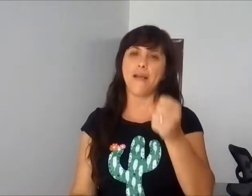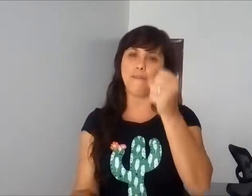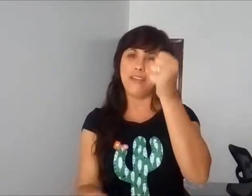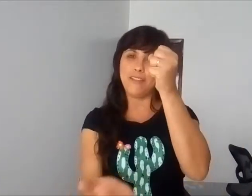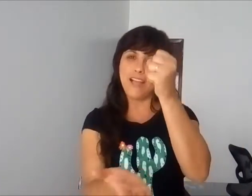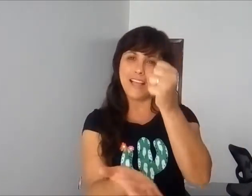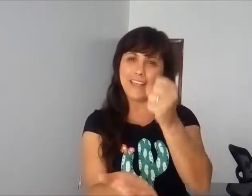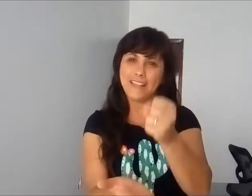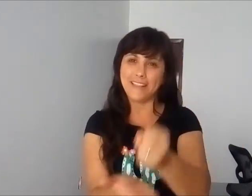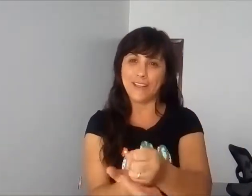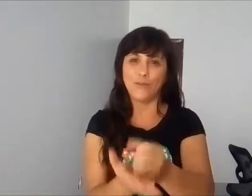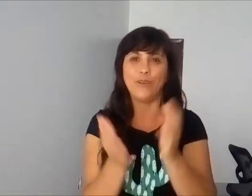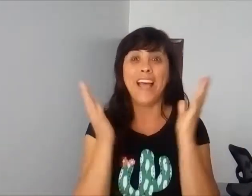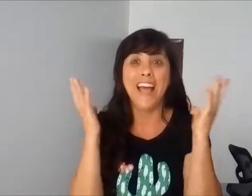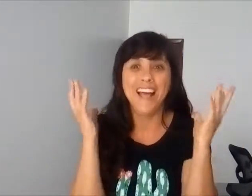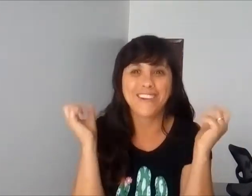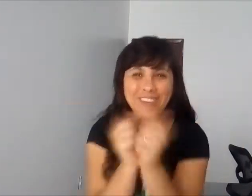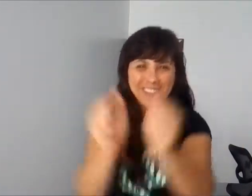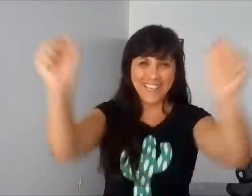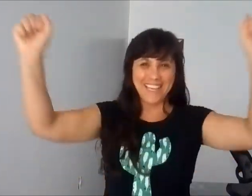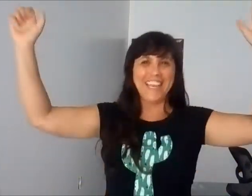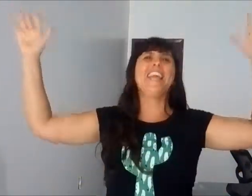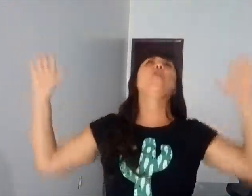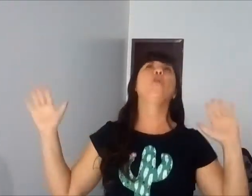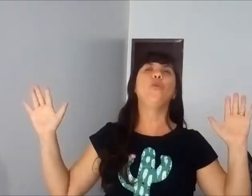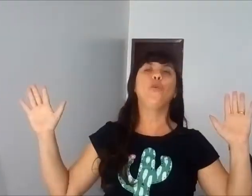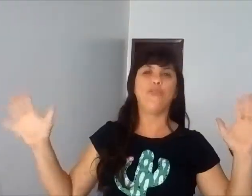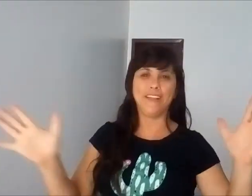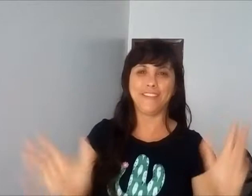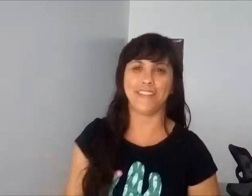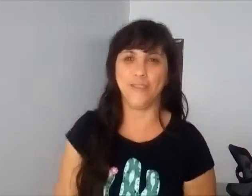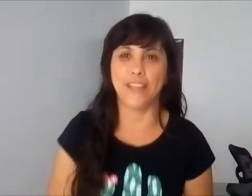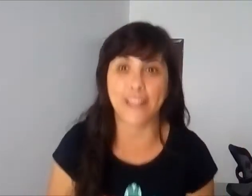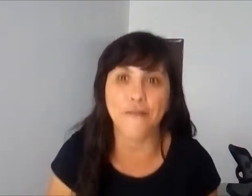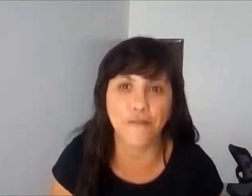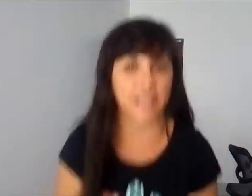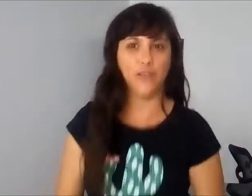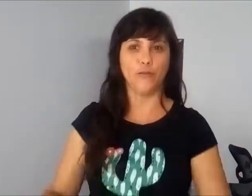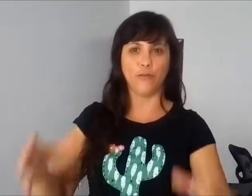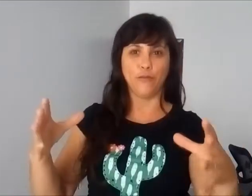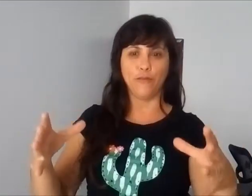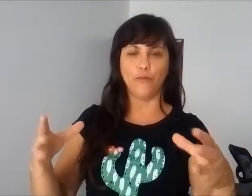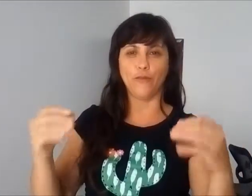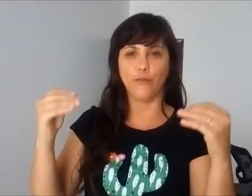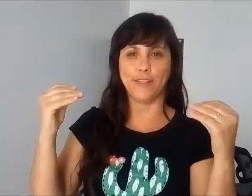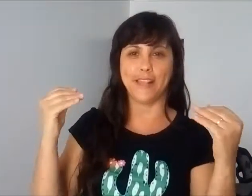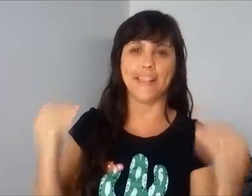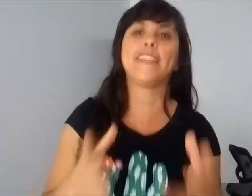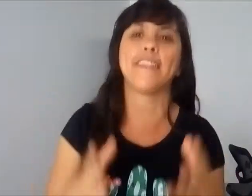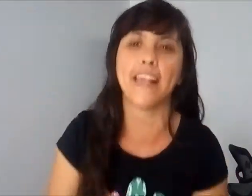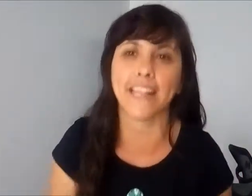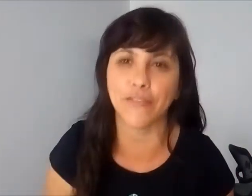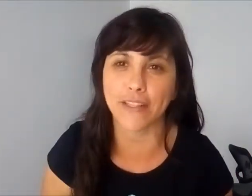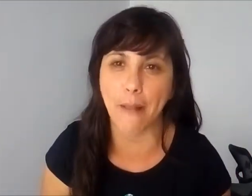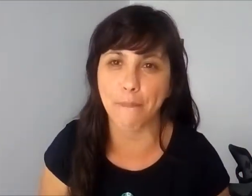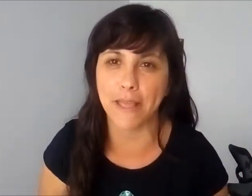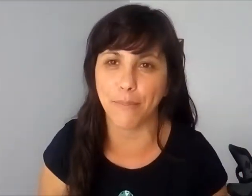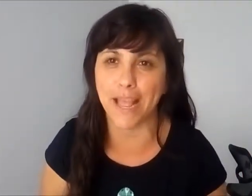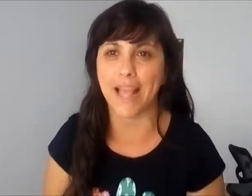a questão é conseguir um beijo desafio 66 livros da bíblia